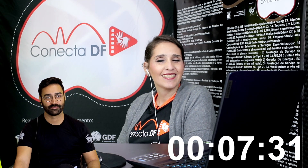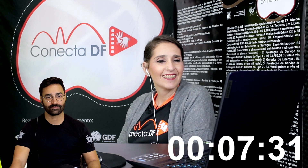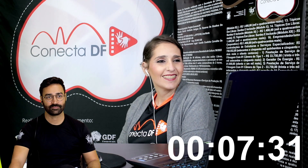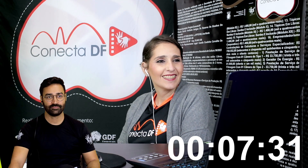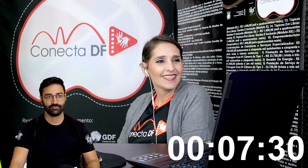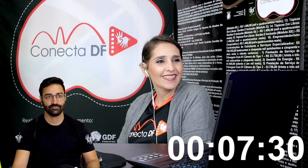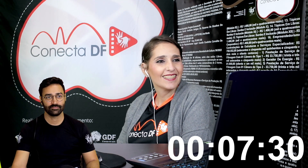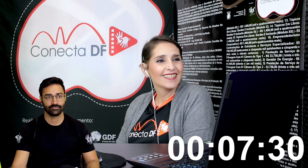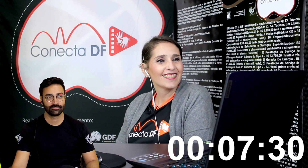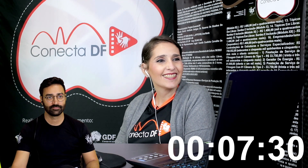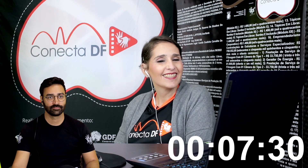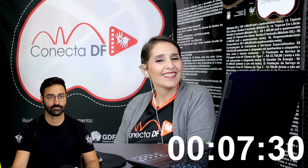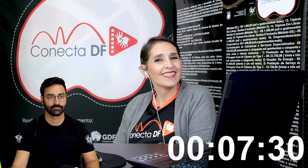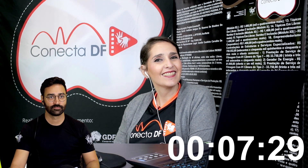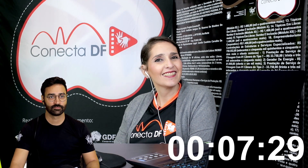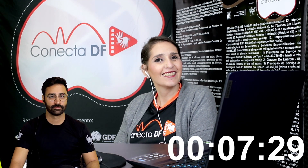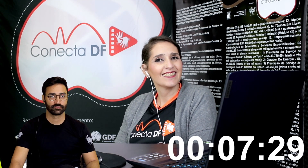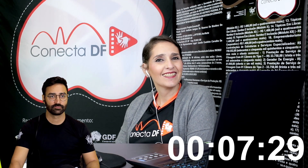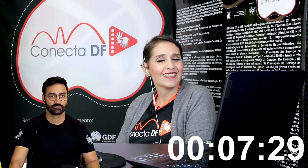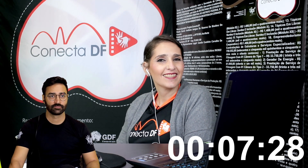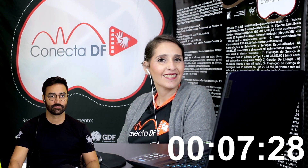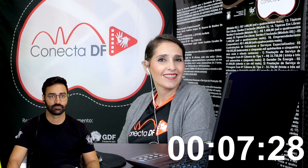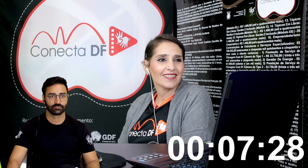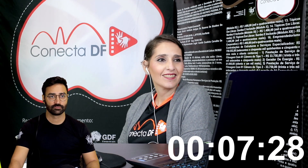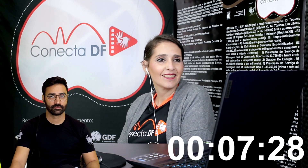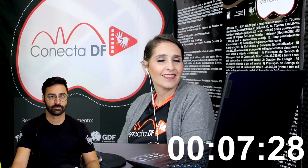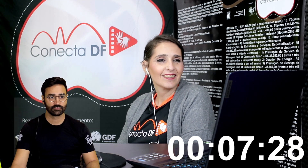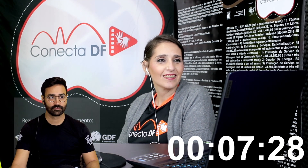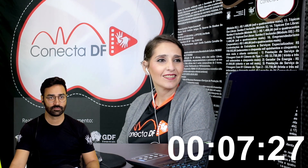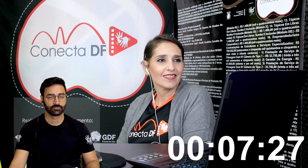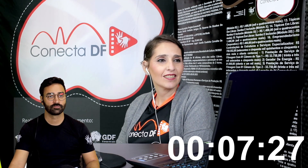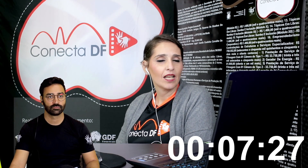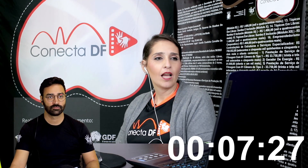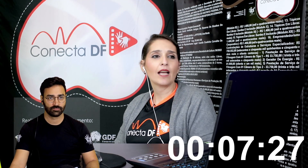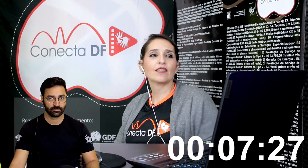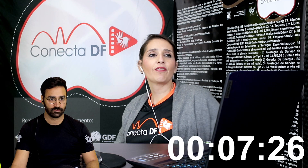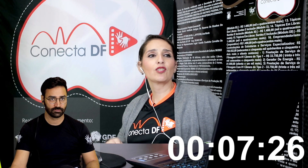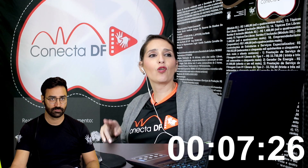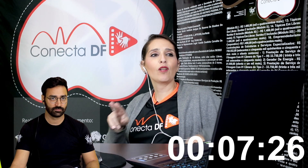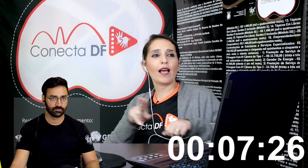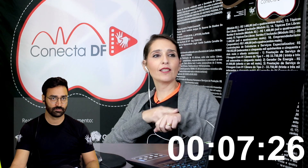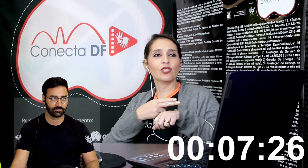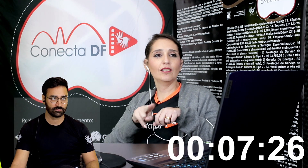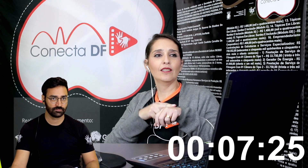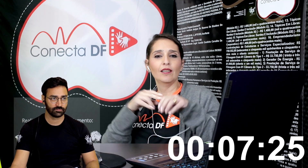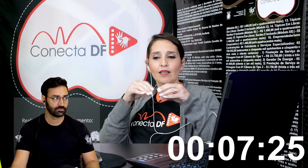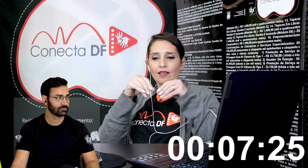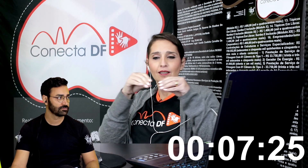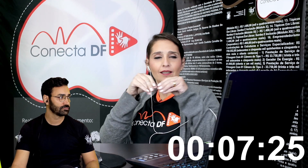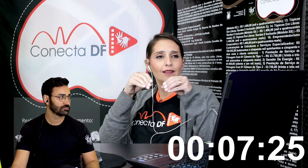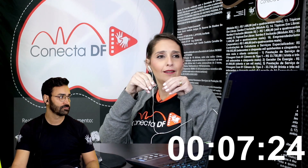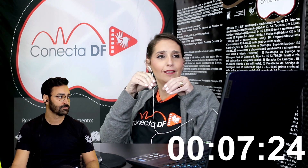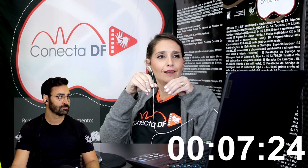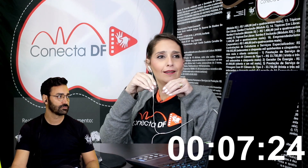Oi, professora. Por exemplo, chocolate em pó. Aí você faz chocolate,